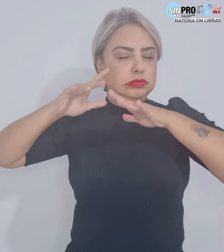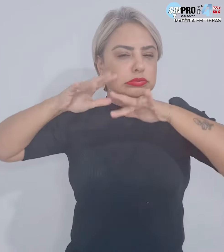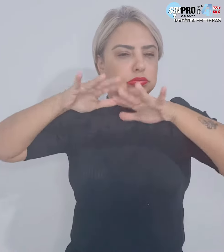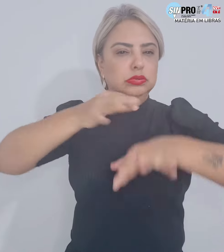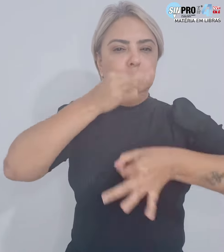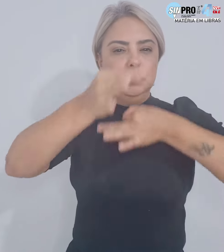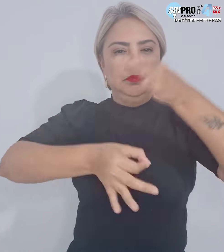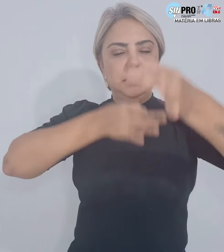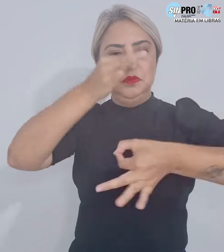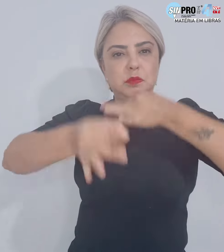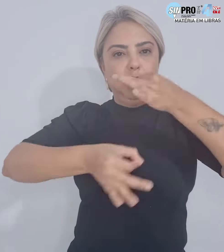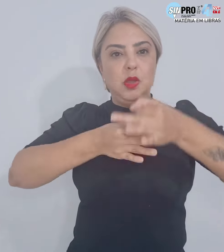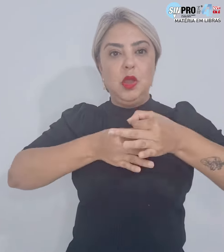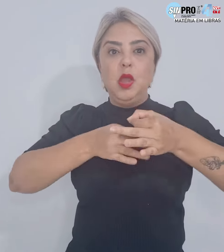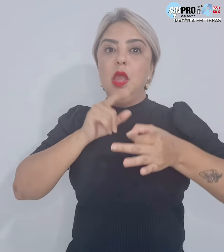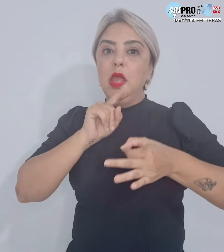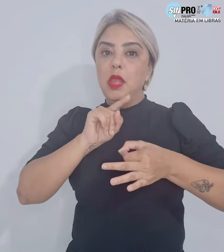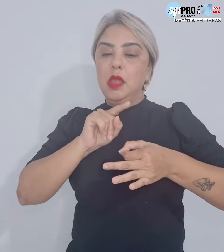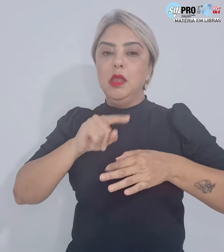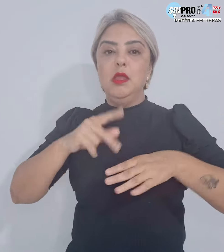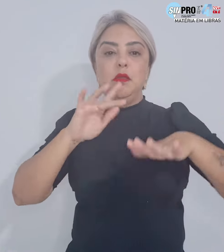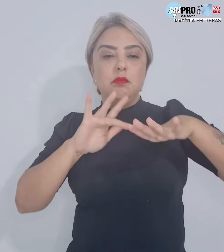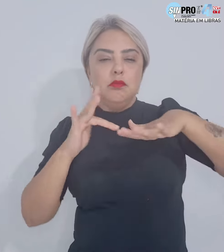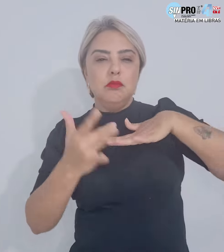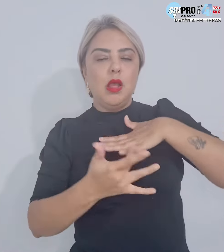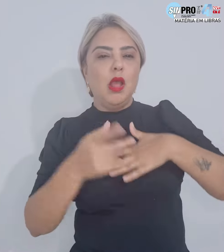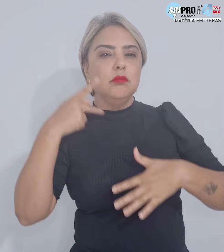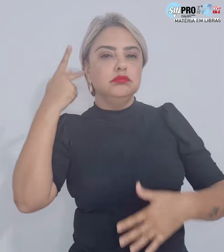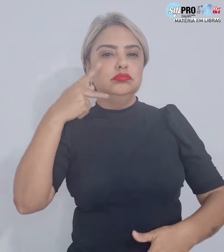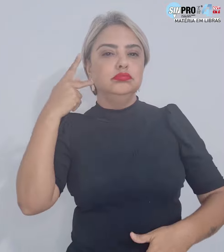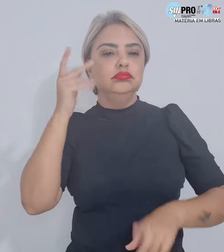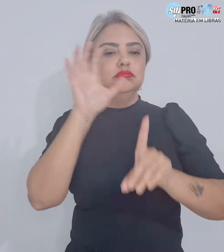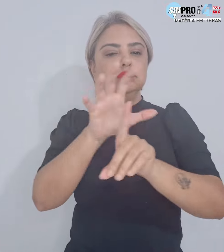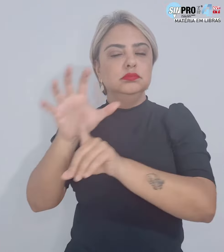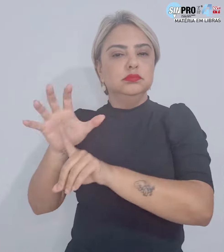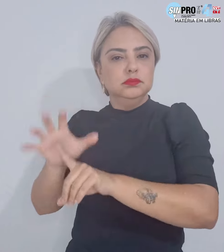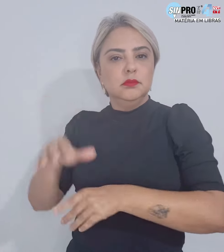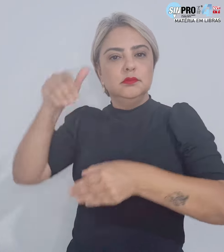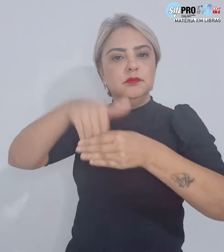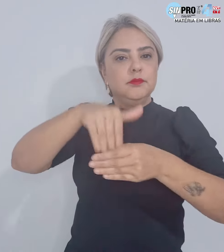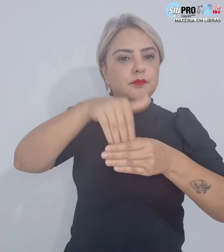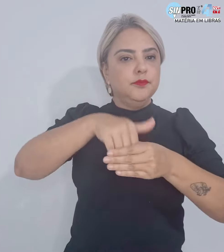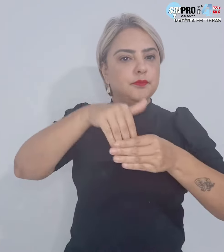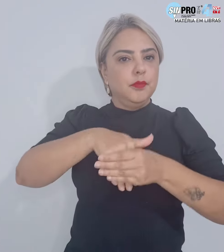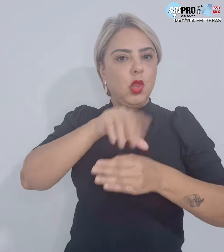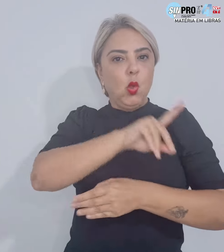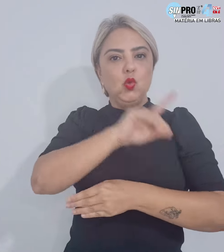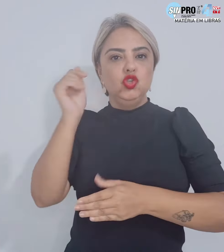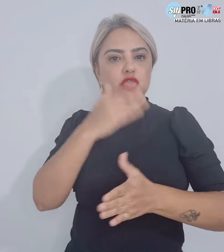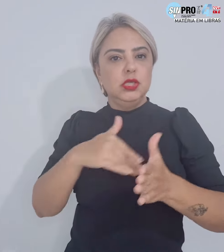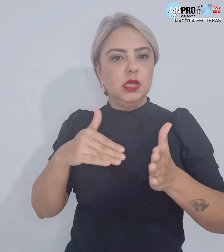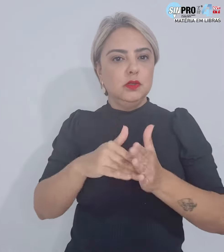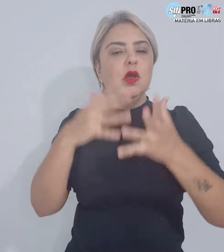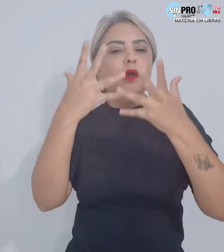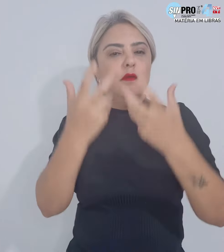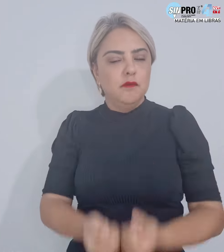comentários em páginas de deputados, influenciadores de votos ao longo do dia. Vamos